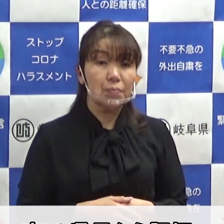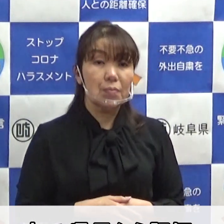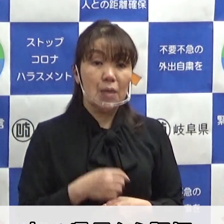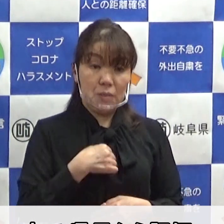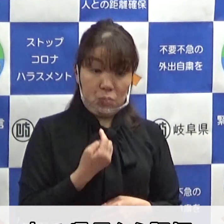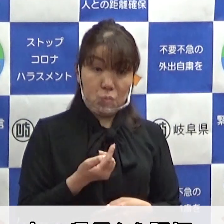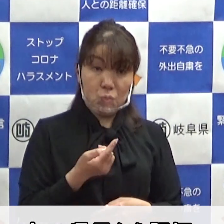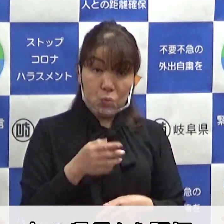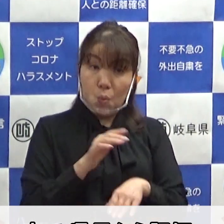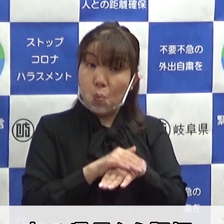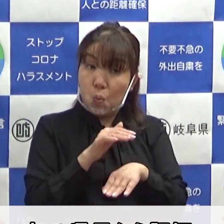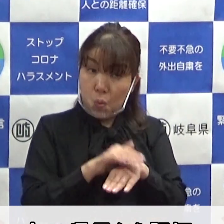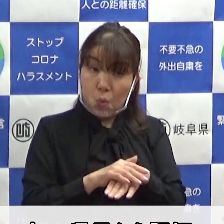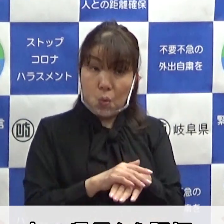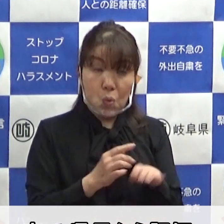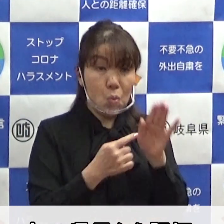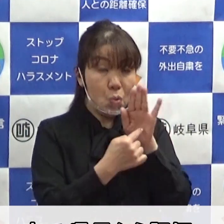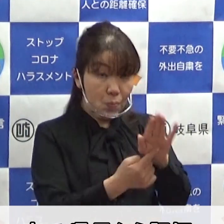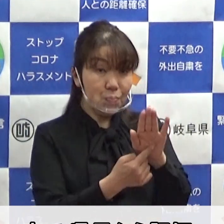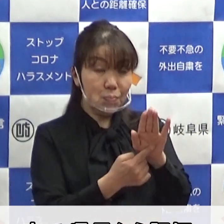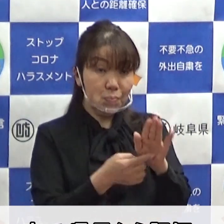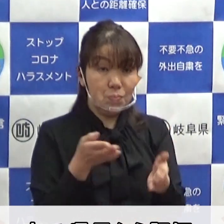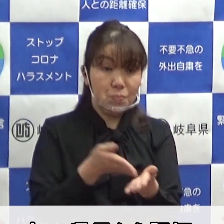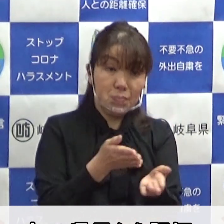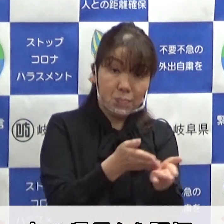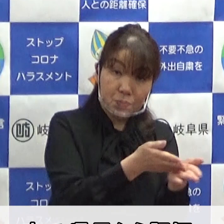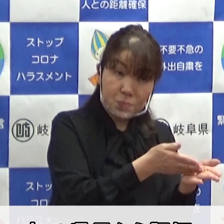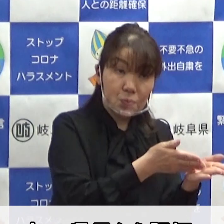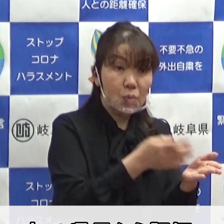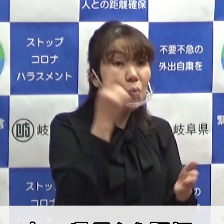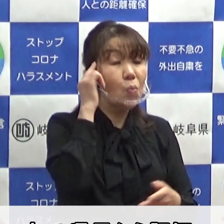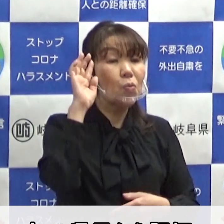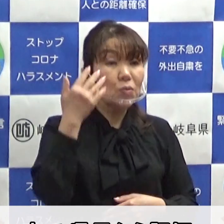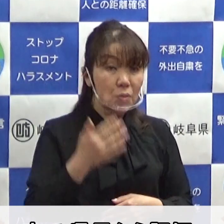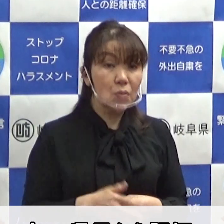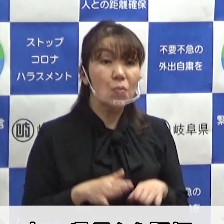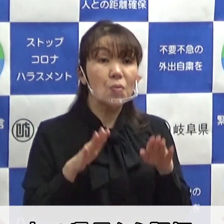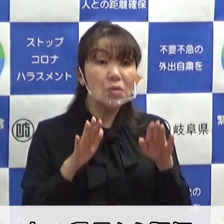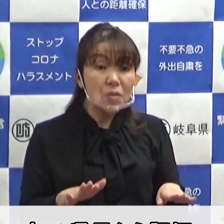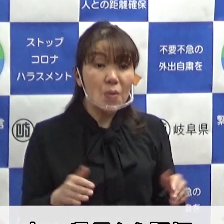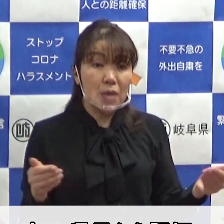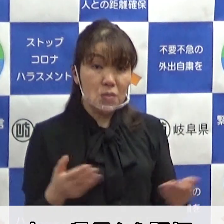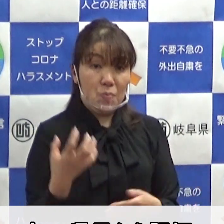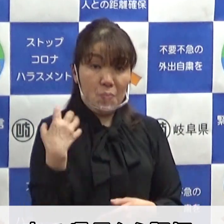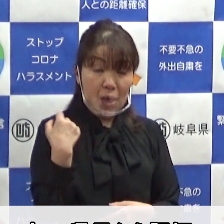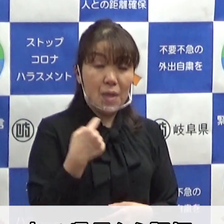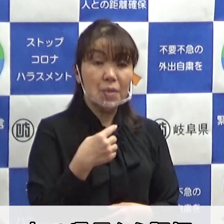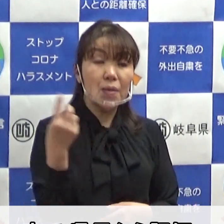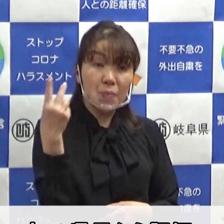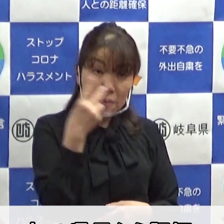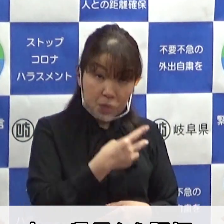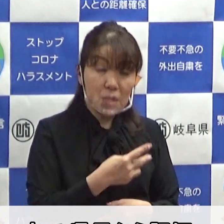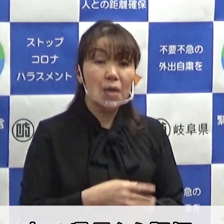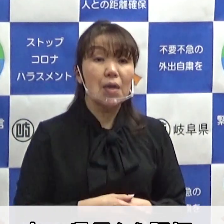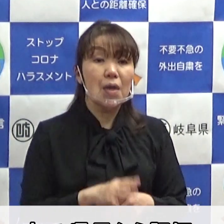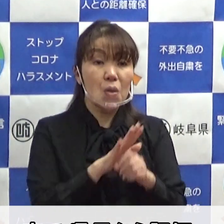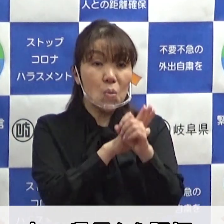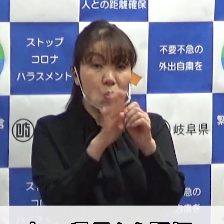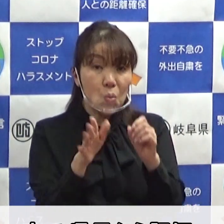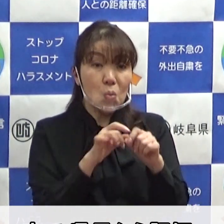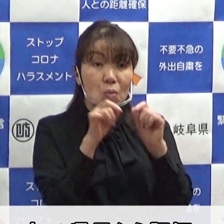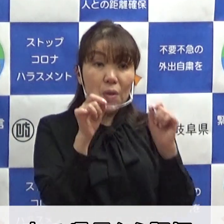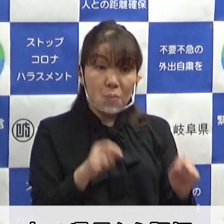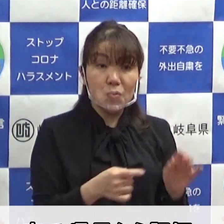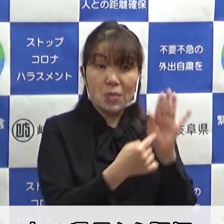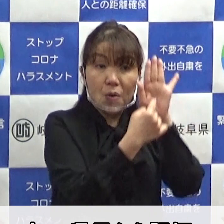自分の政策なり主張をですね、申し上げるということになったと思うんですが、現職であって、かつそのコロナ問題を掲